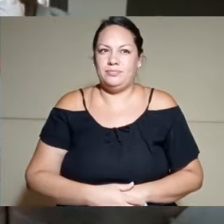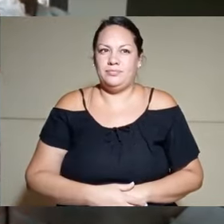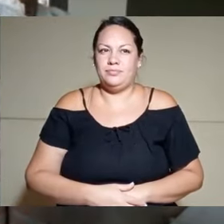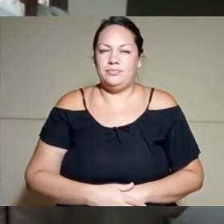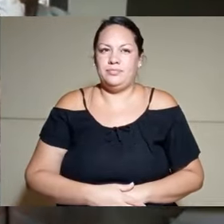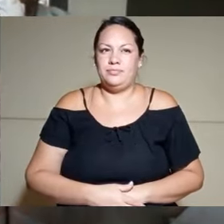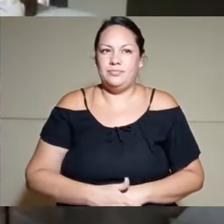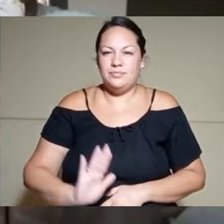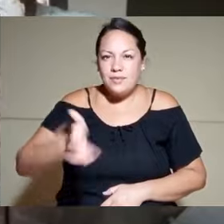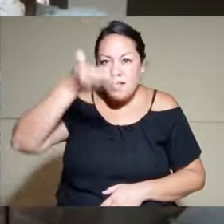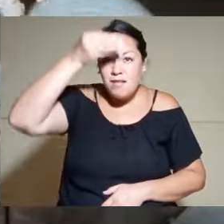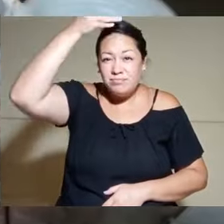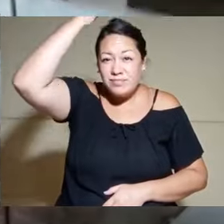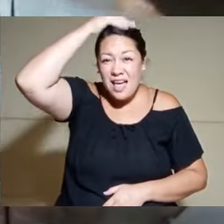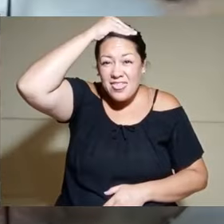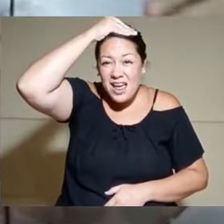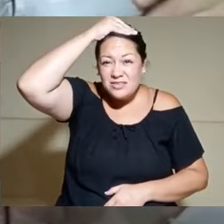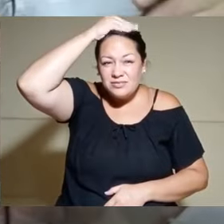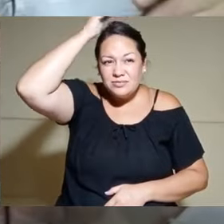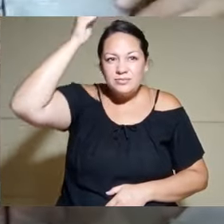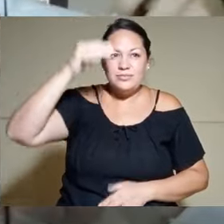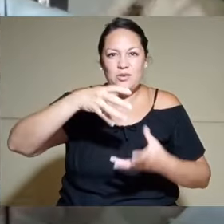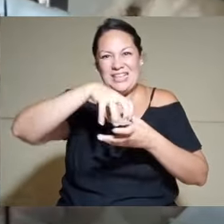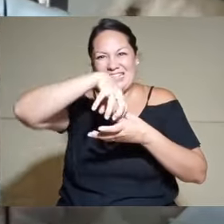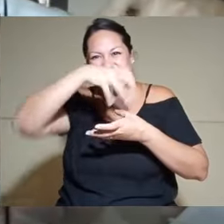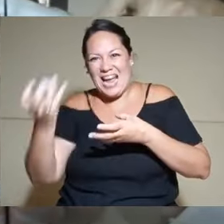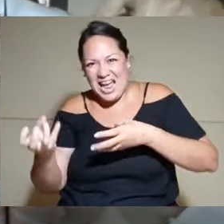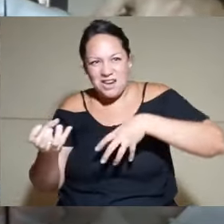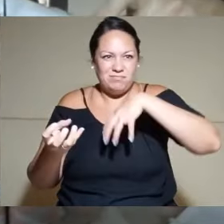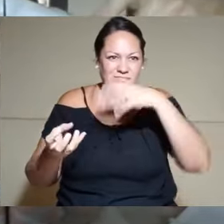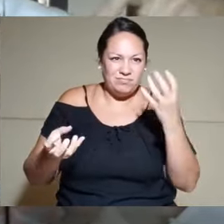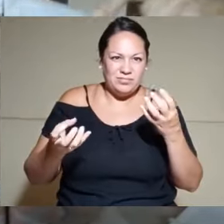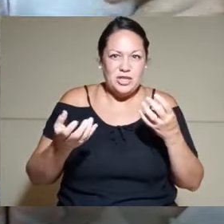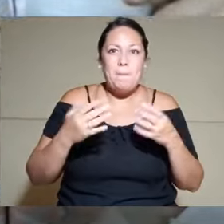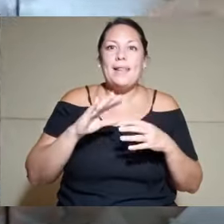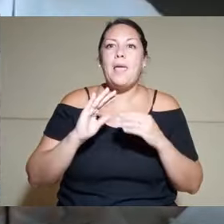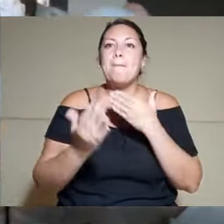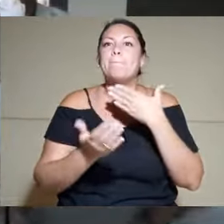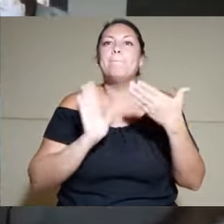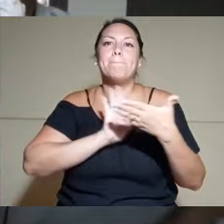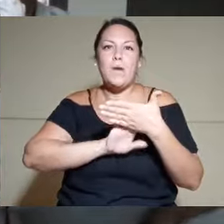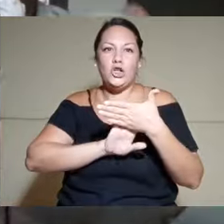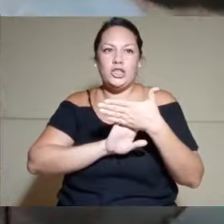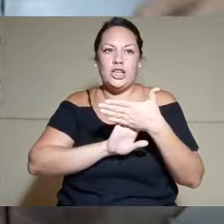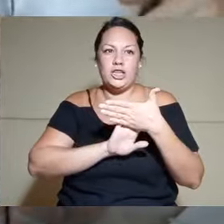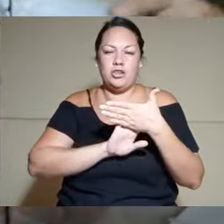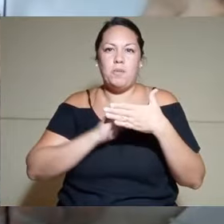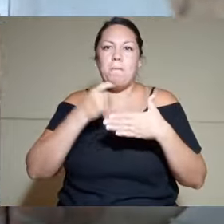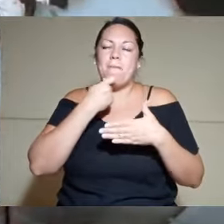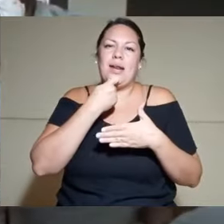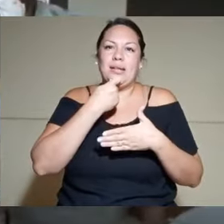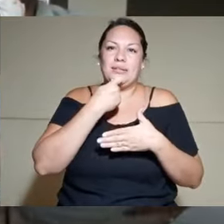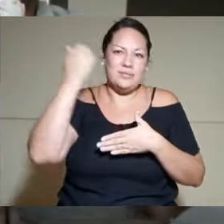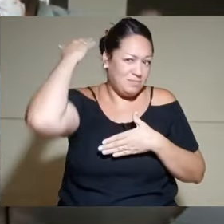¿sí? Donde va, ¿ven? Va ubicado detrás, en la parte occipital, y va ubicado detrás, esto